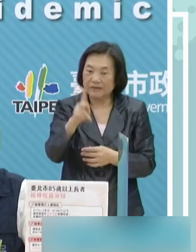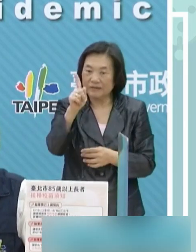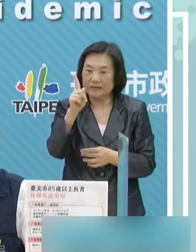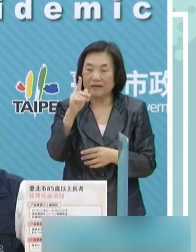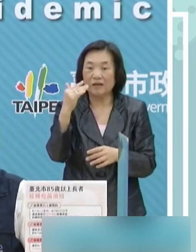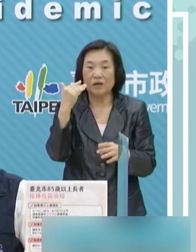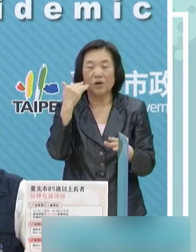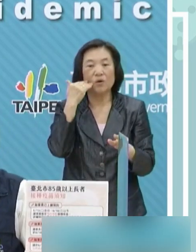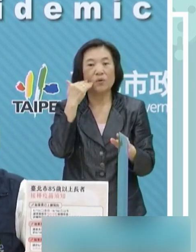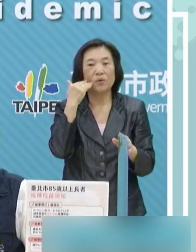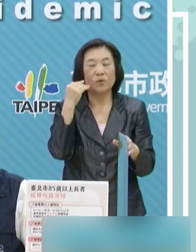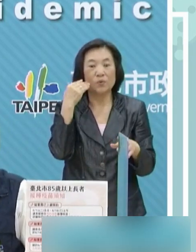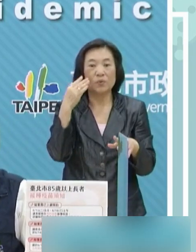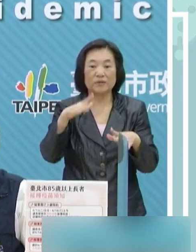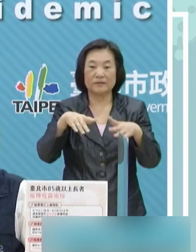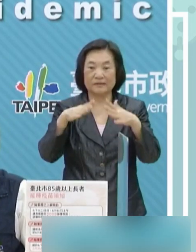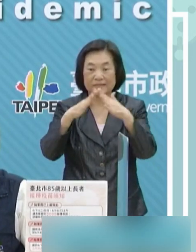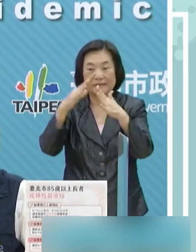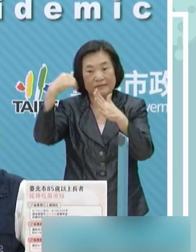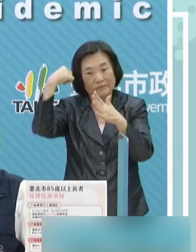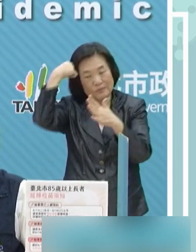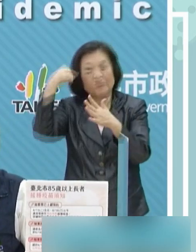烦。那